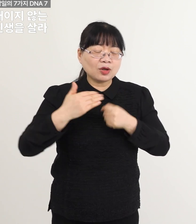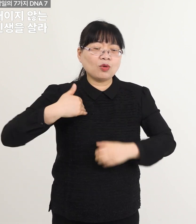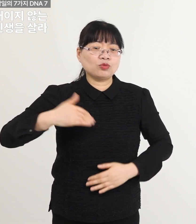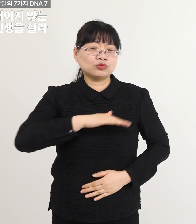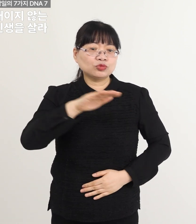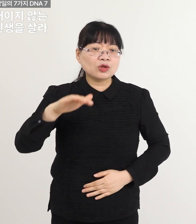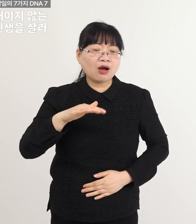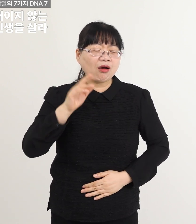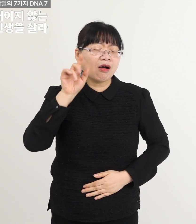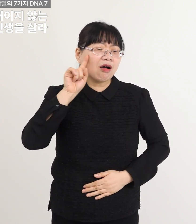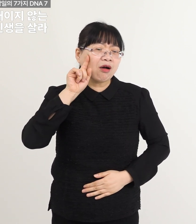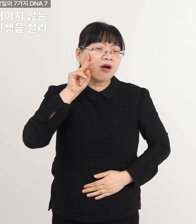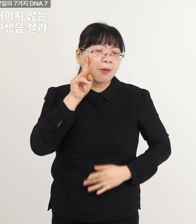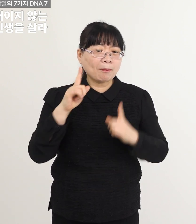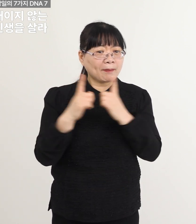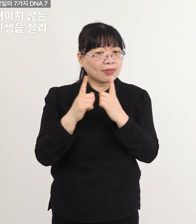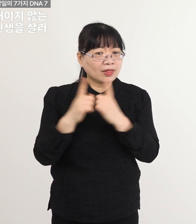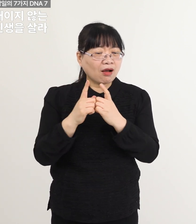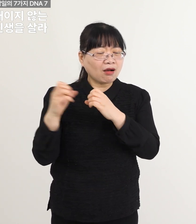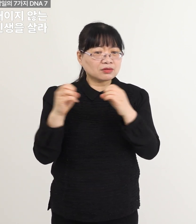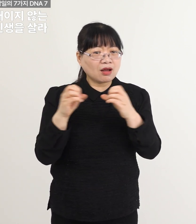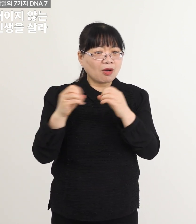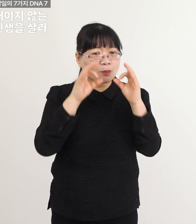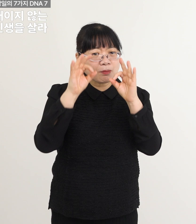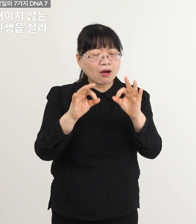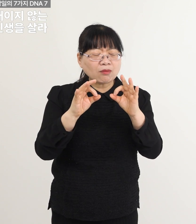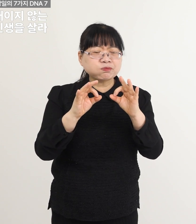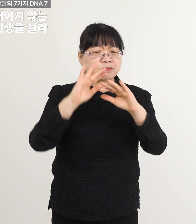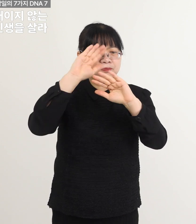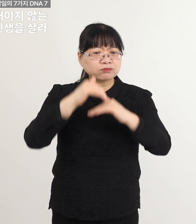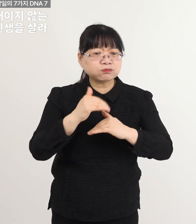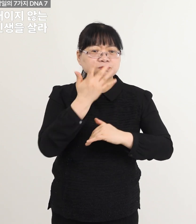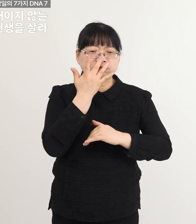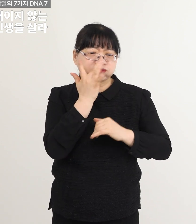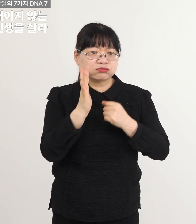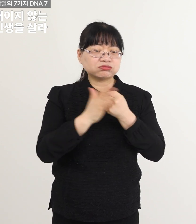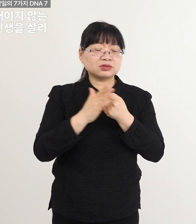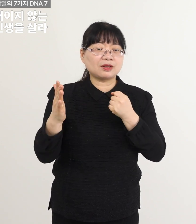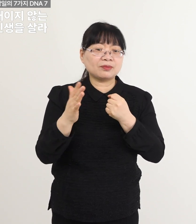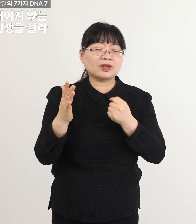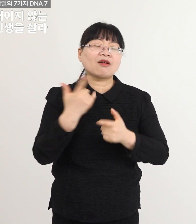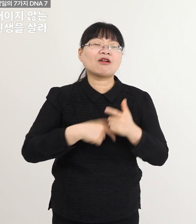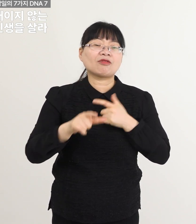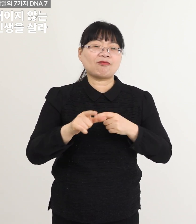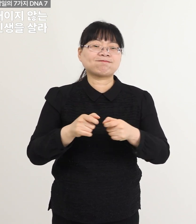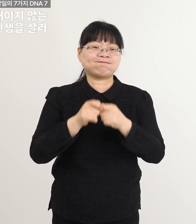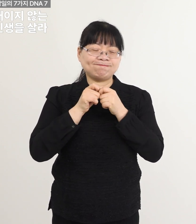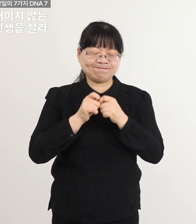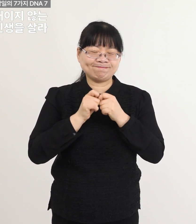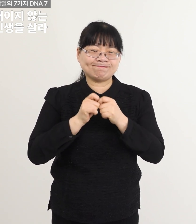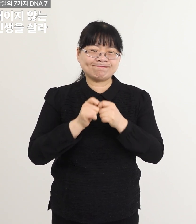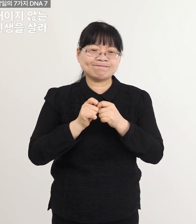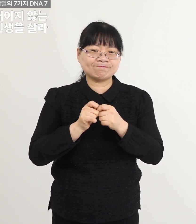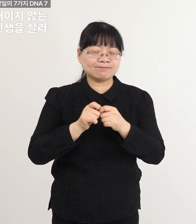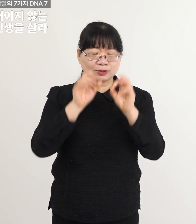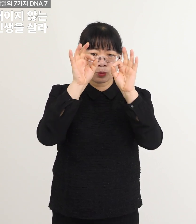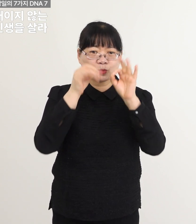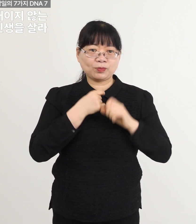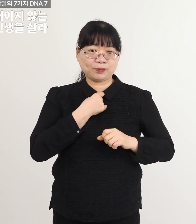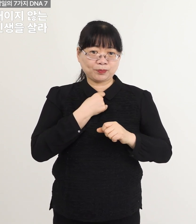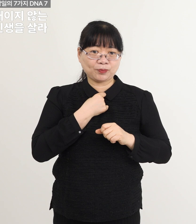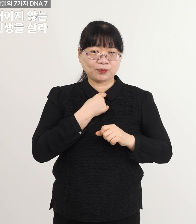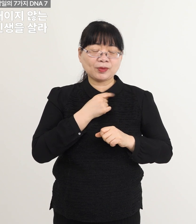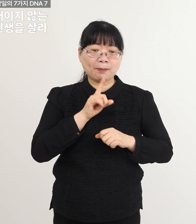이렇게 뭐 하루 이틀 만나가지고 들어봐야 무슨 얘기인지 모르겠으니까 조금 더 자세히 한번 들어봅시다